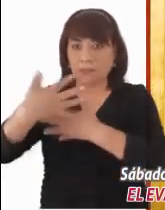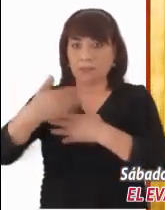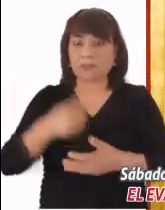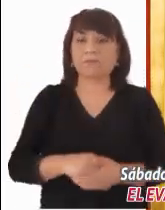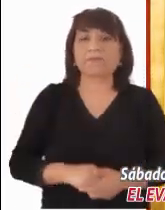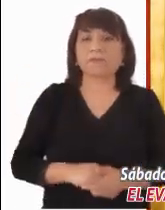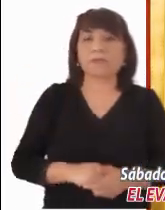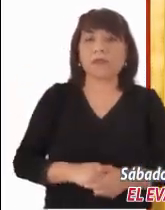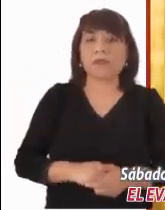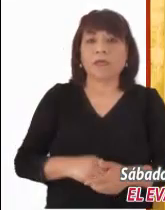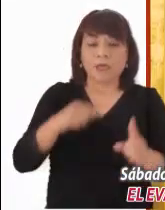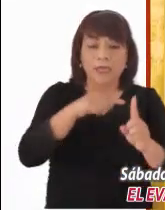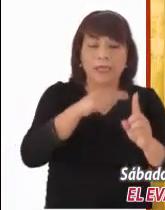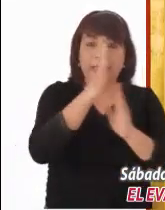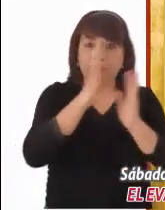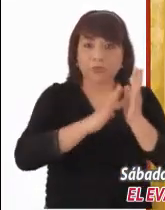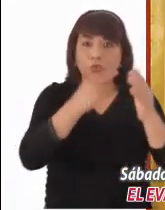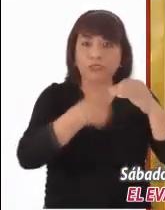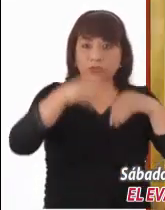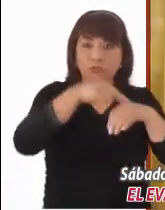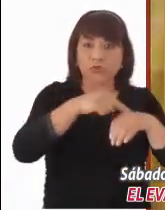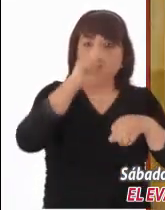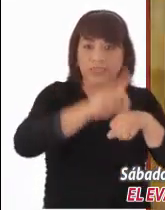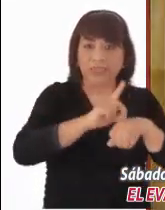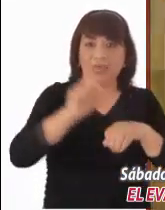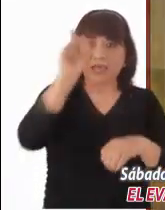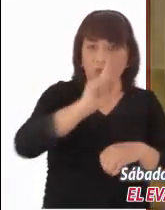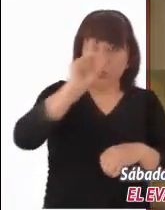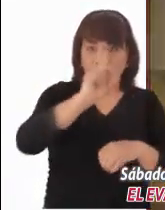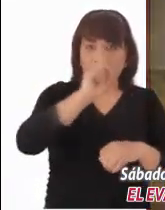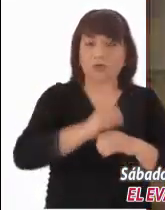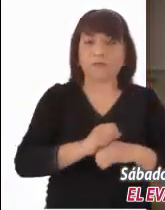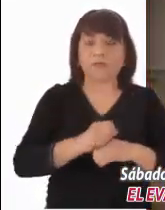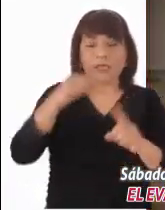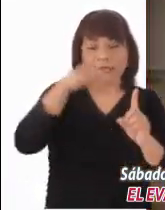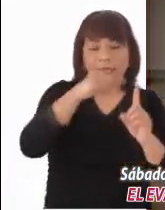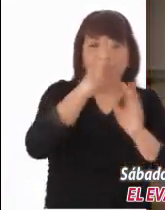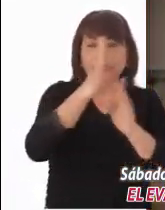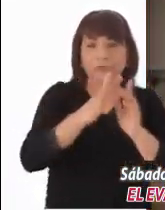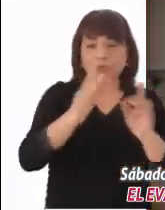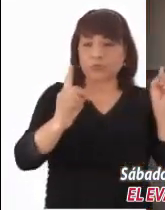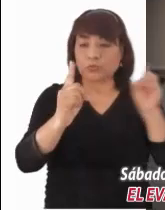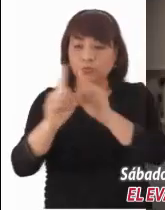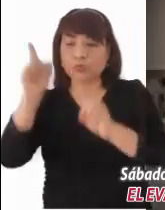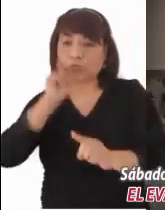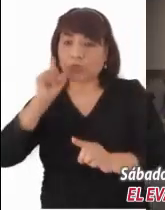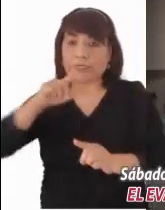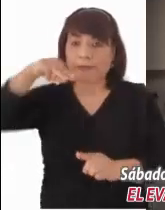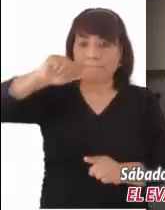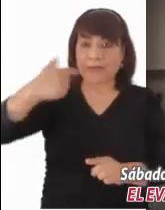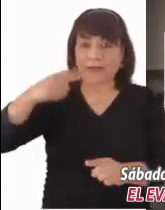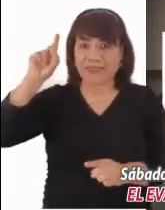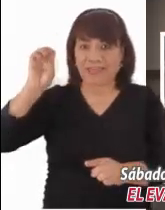15. Habiendo resucitado al amanecer del primer día de la semana, Jesús se apareció primero a